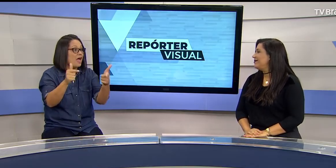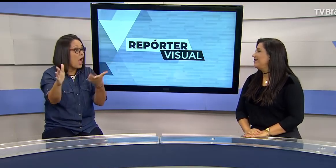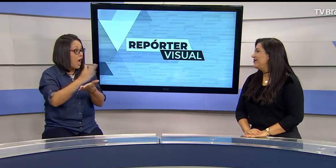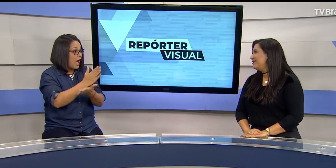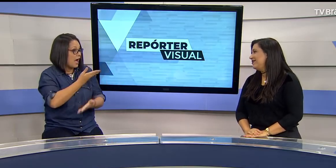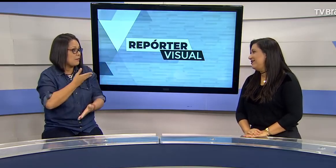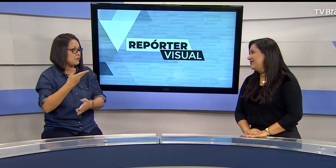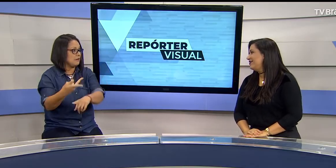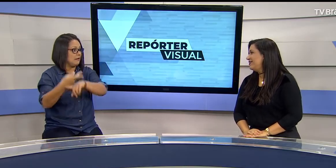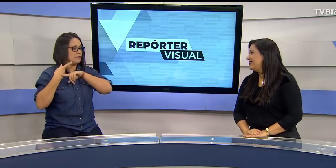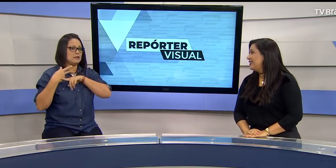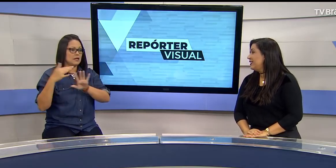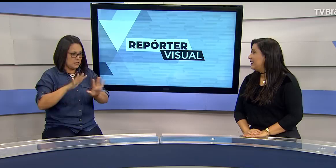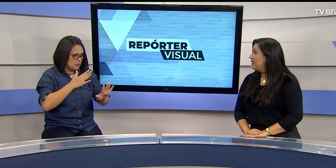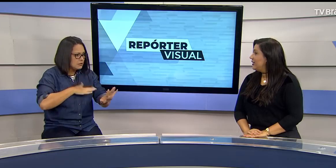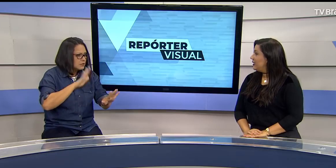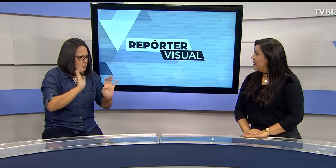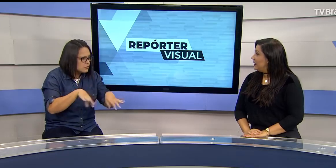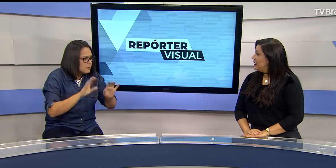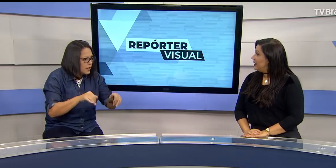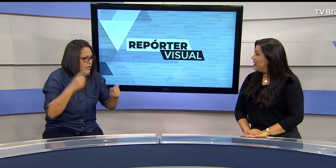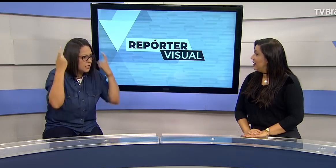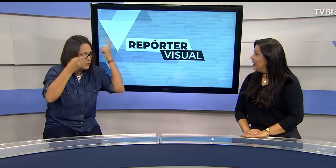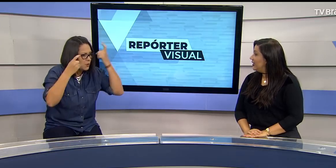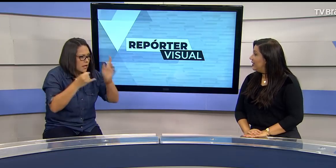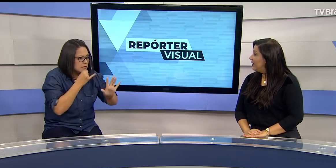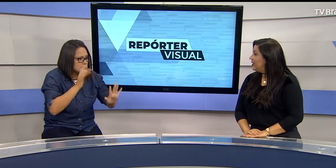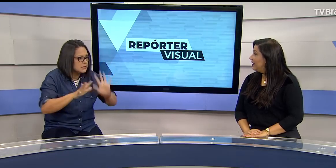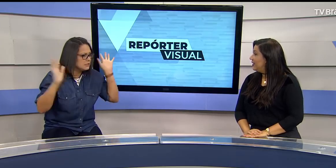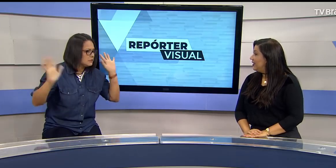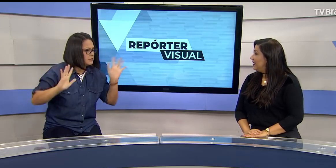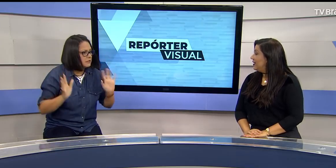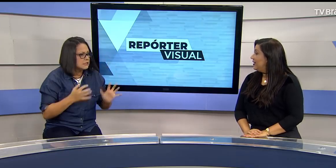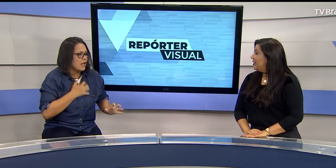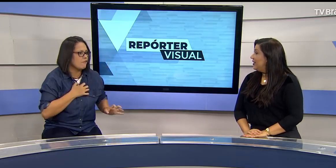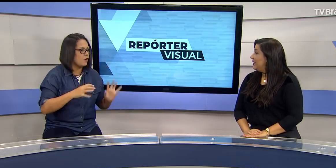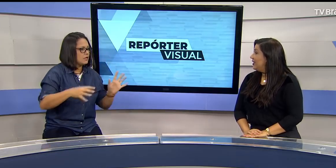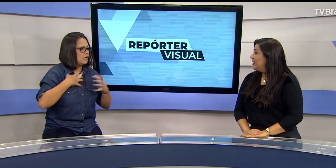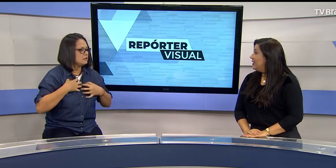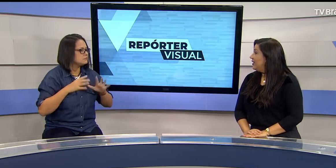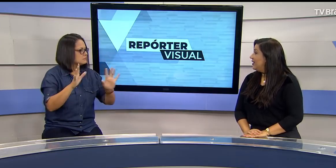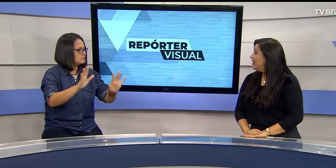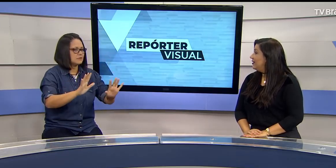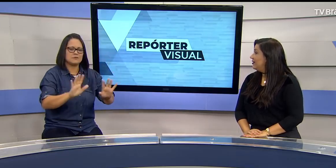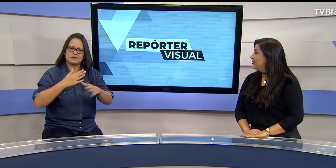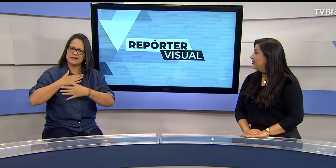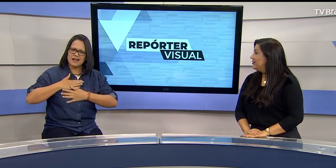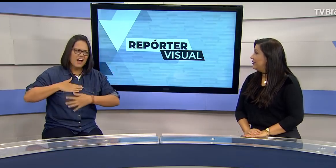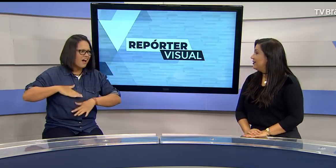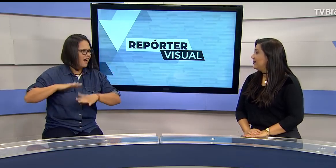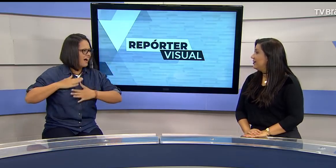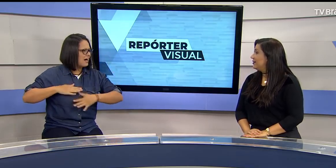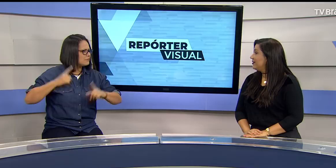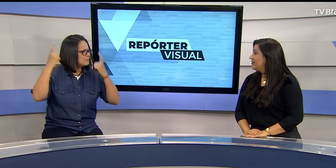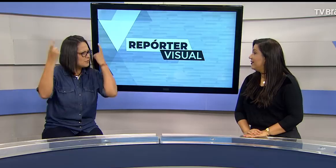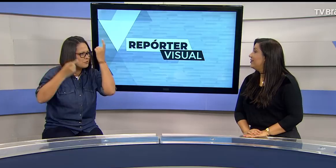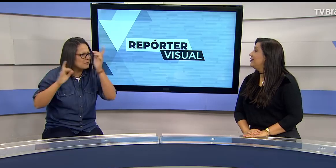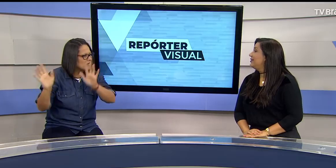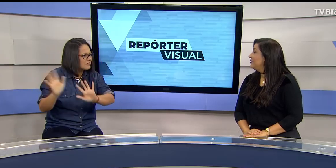Alguns amigos vieram me procurar, preocupados para saber se eu estava magoada com esse tipo de repercussão, mas em nenhum momento isso me afetou. Eu enxergo